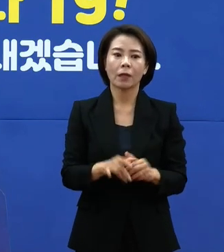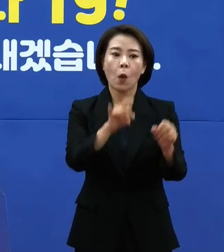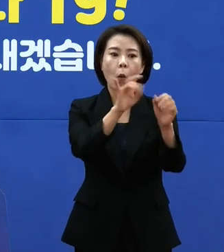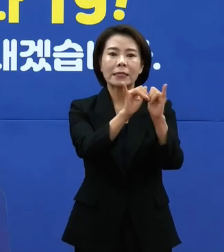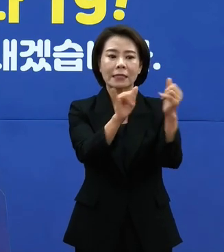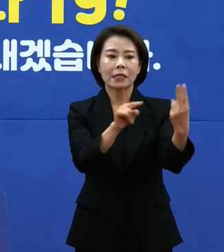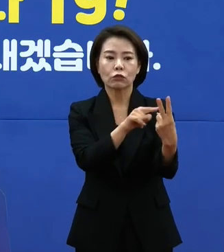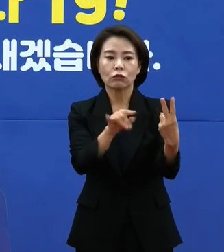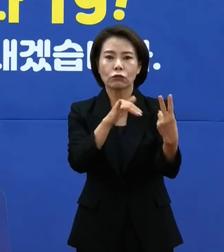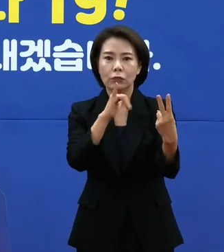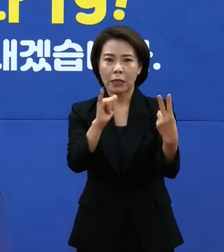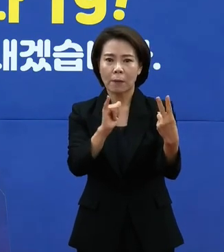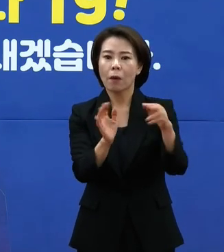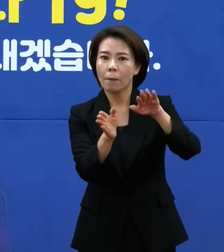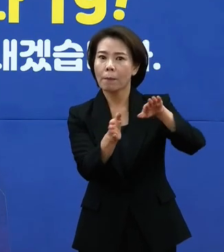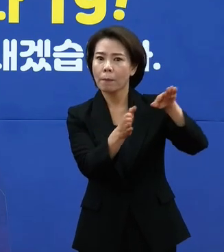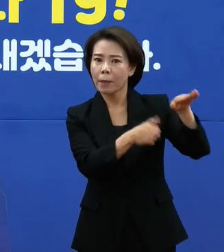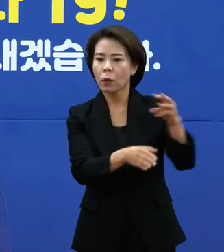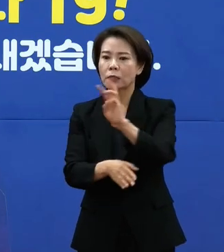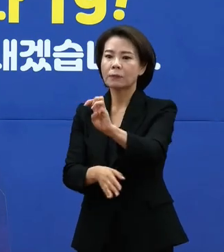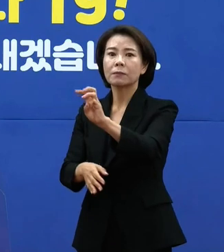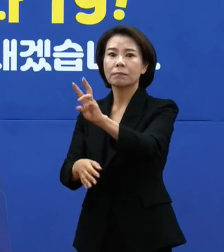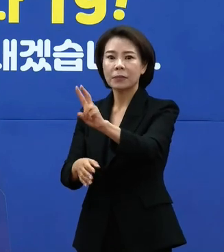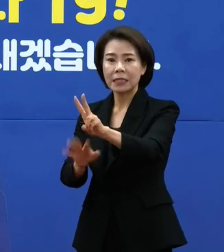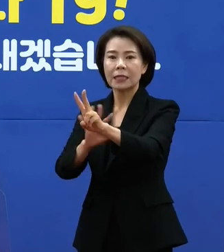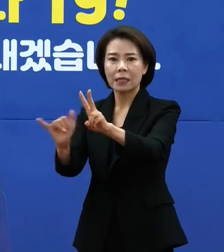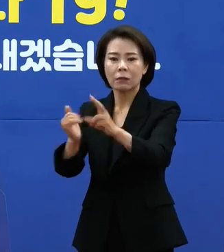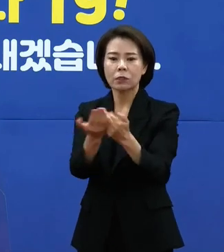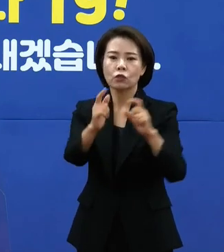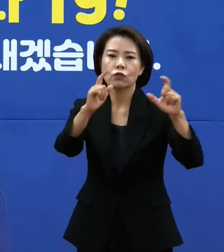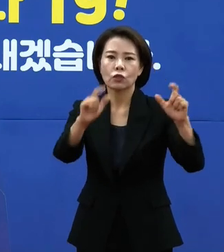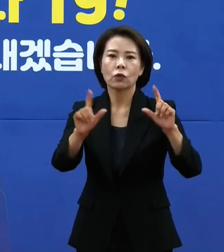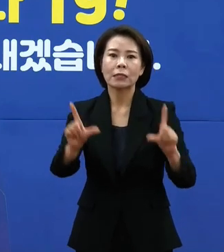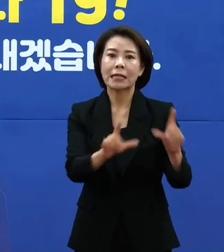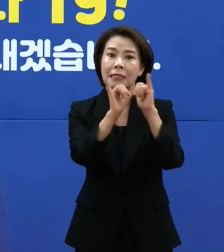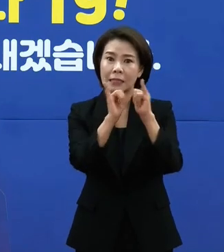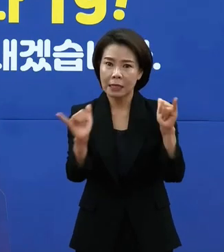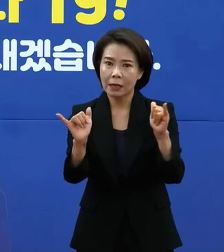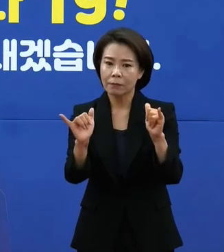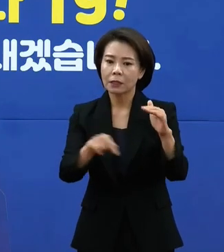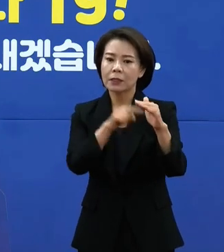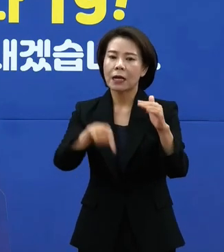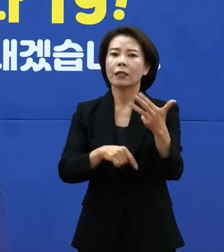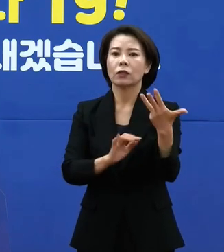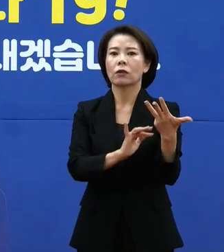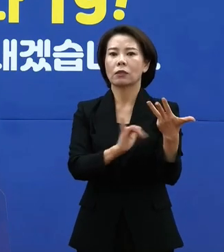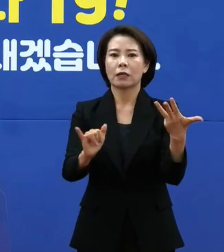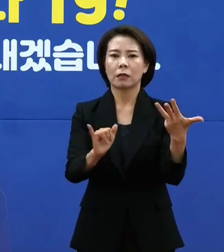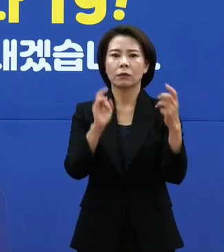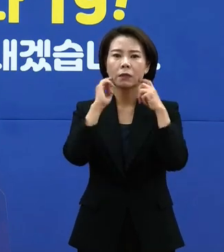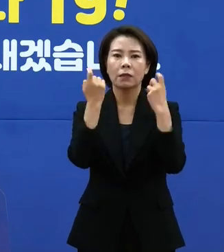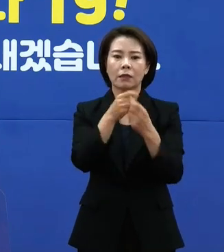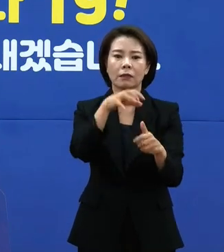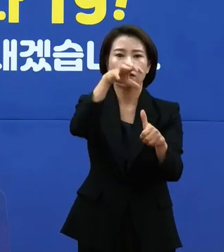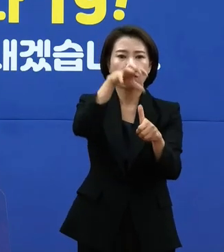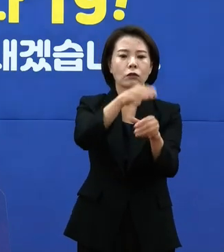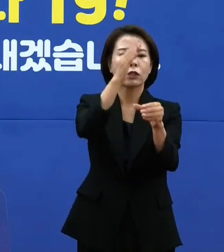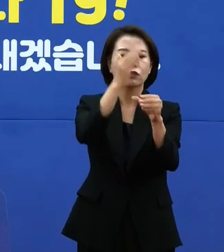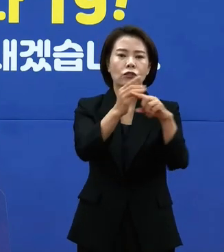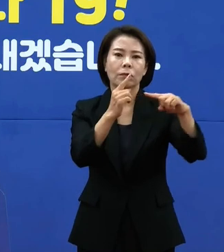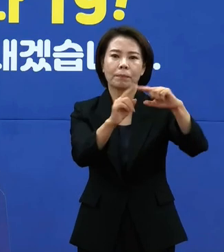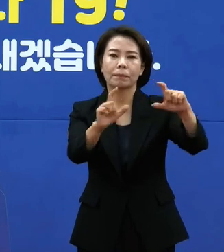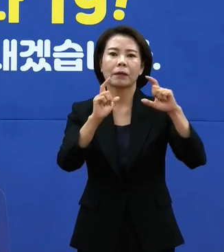확진자 2명을 제외한 32명은 제주 지역 거주자이고 이 중 8명은 자가 격리 중